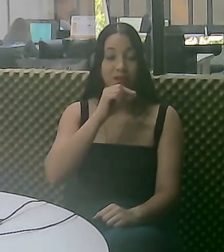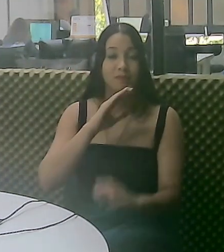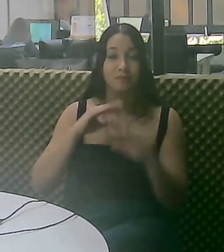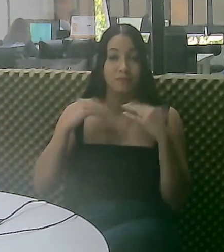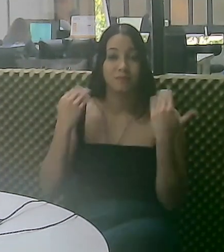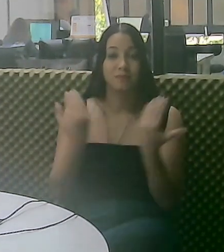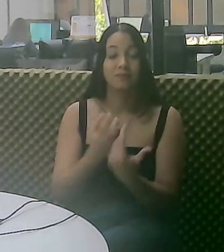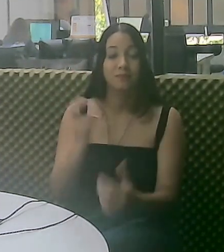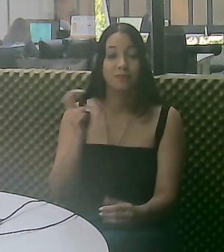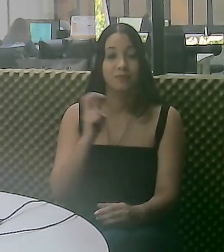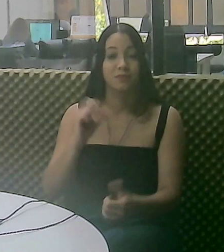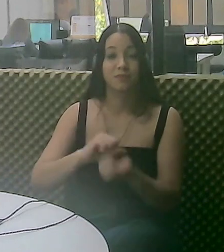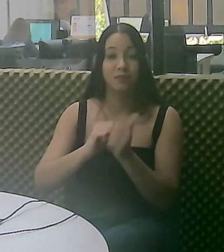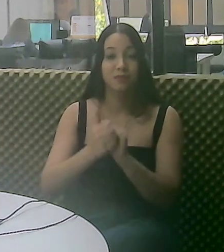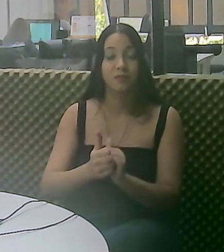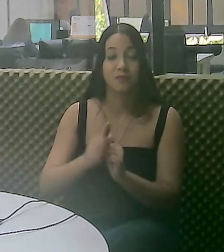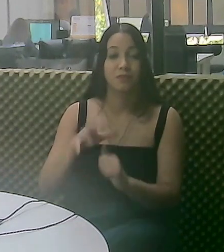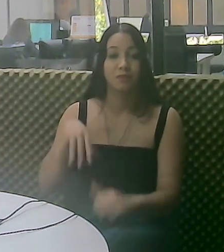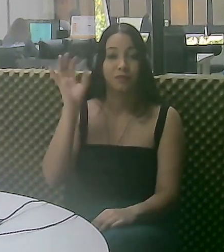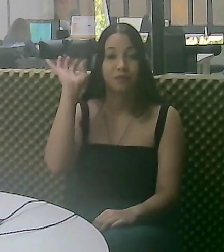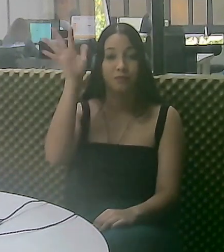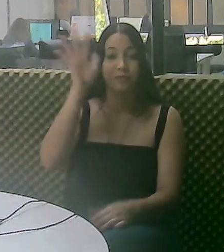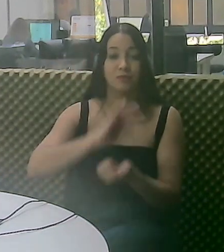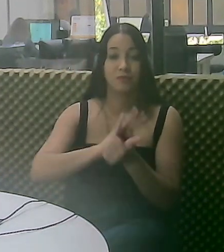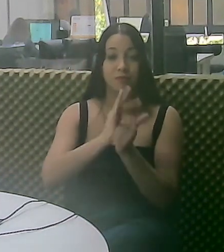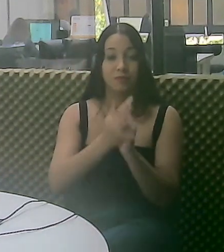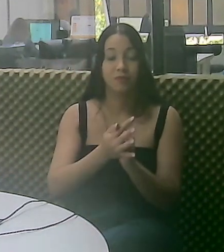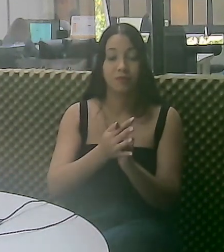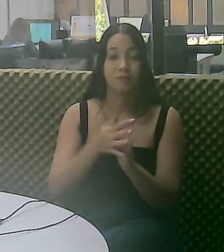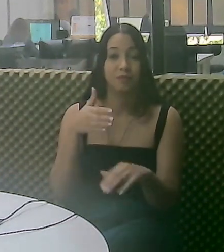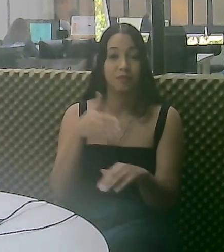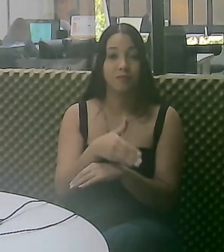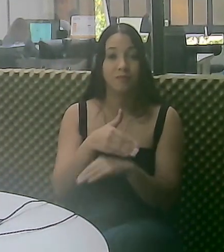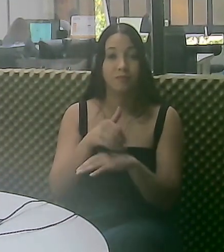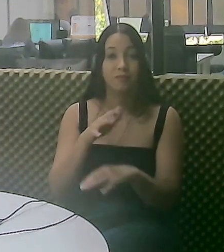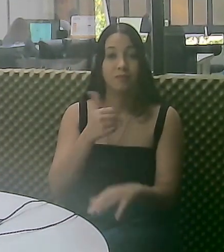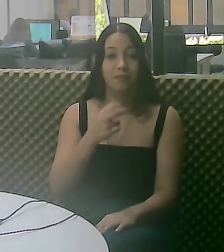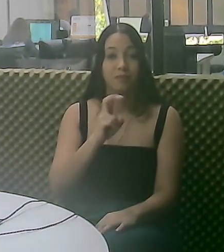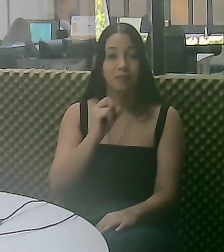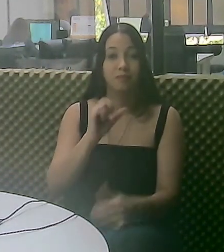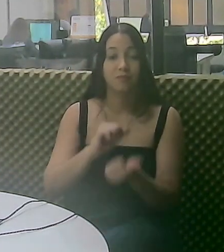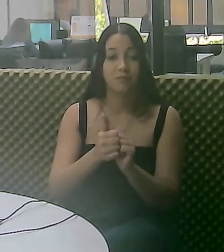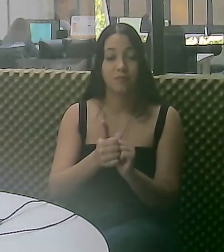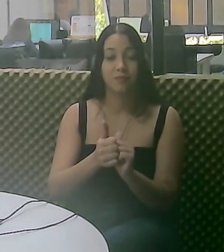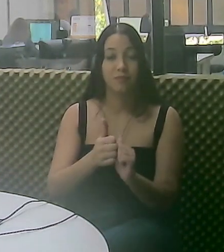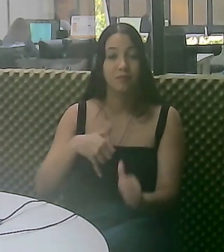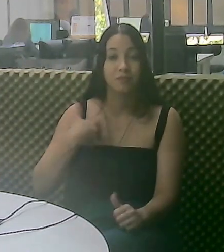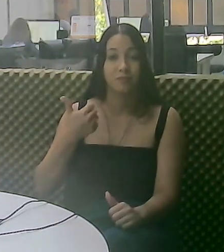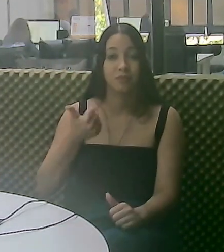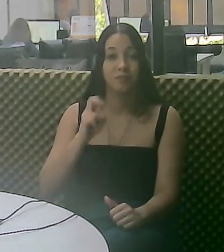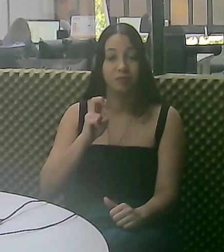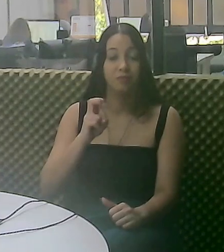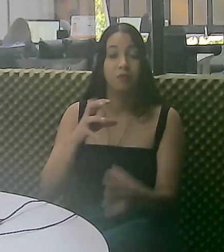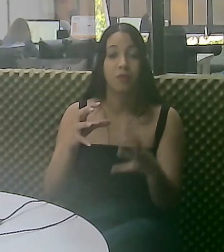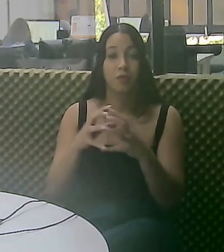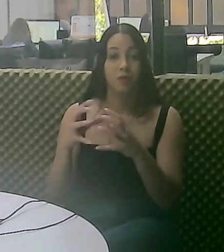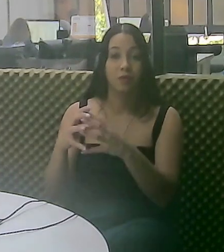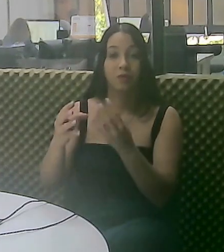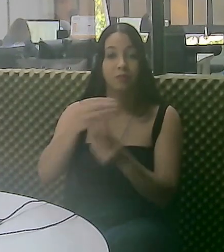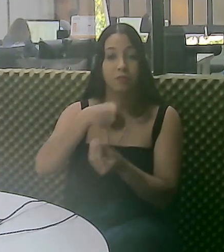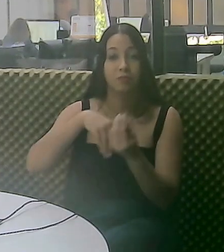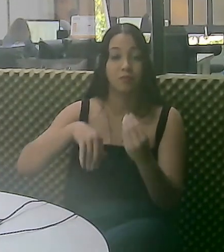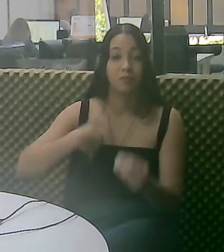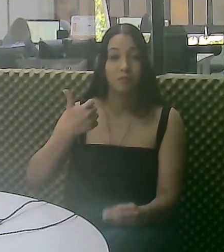o 5º torneio Futel Festival de Basquete, com participação de mais de 150 atletas de 15 equipes mistas às